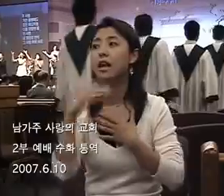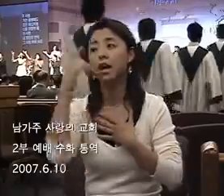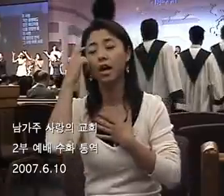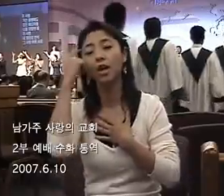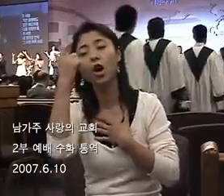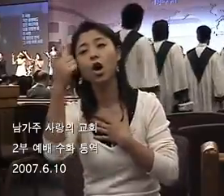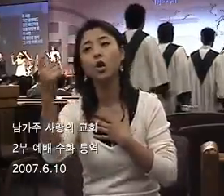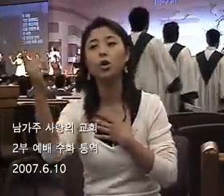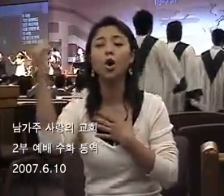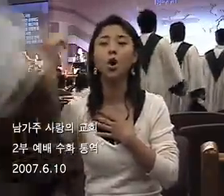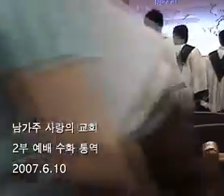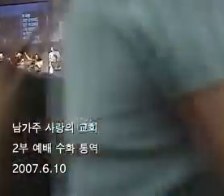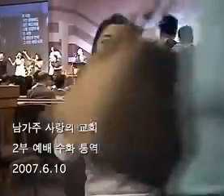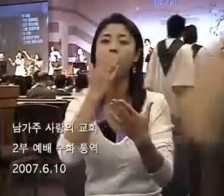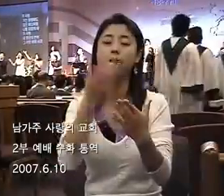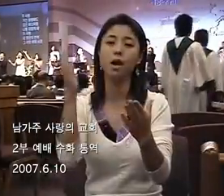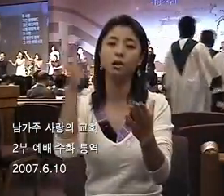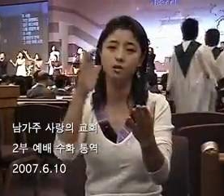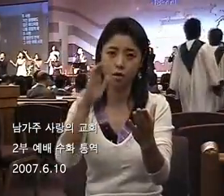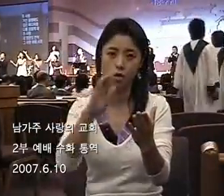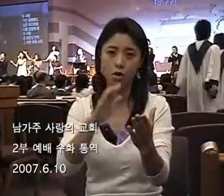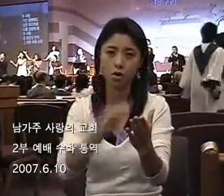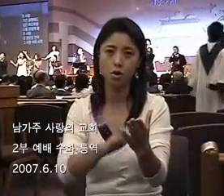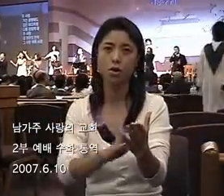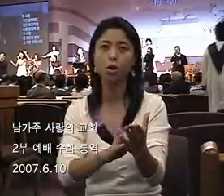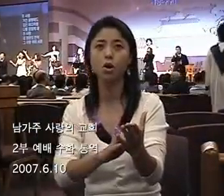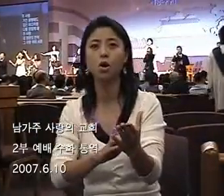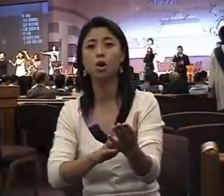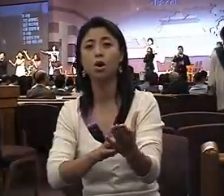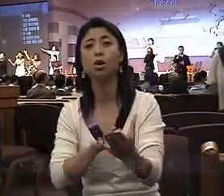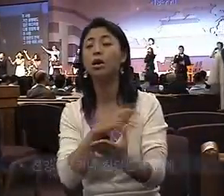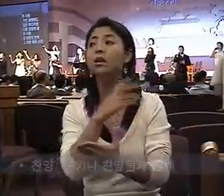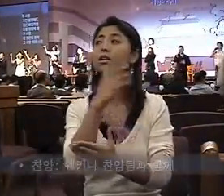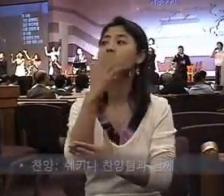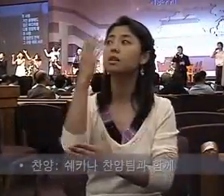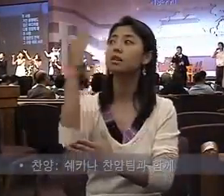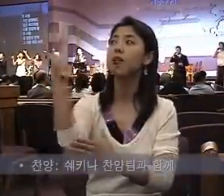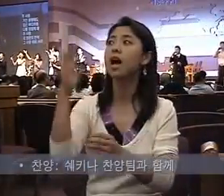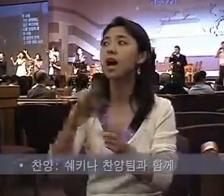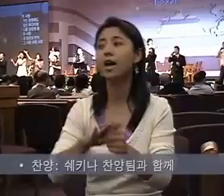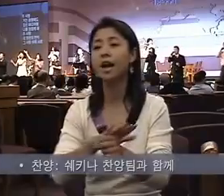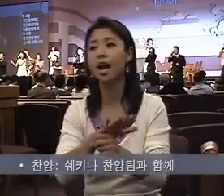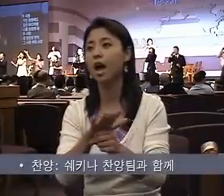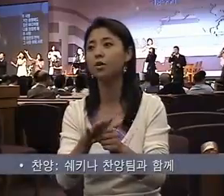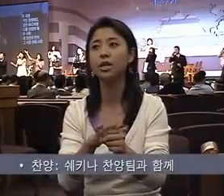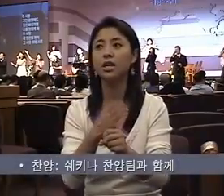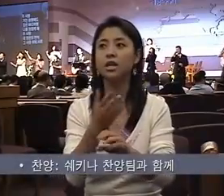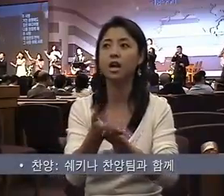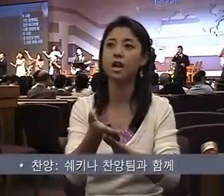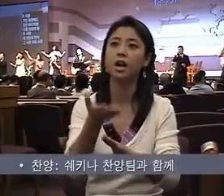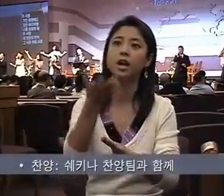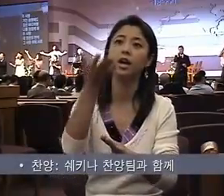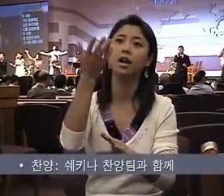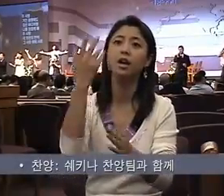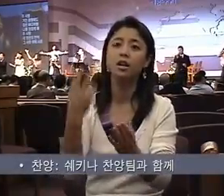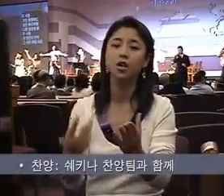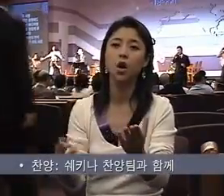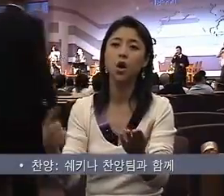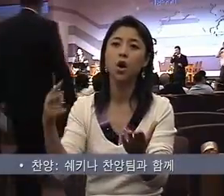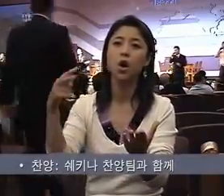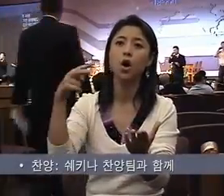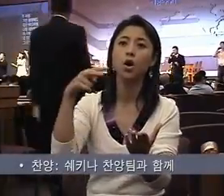주사 내 영혼에 와서 그 사랑